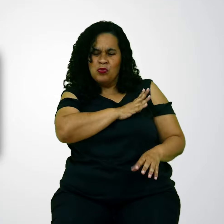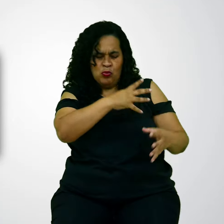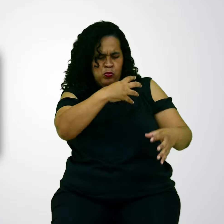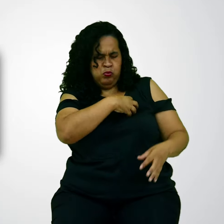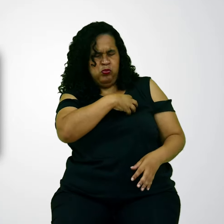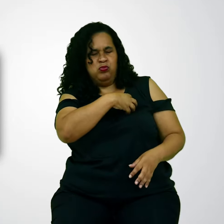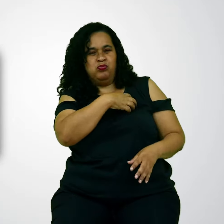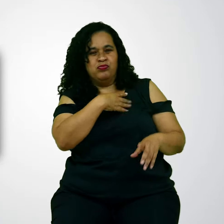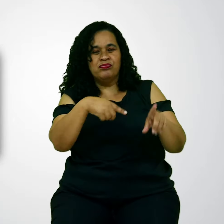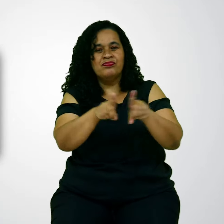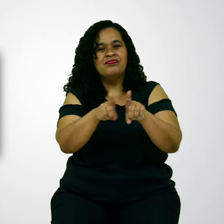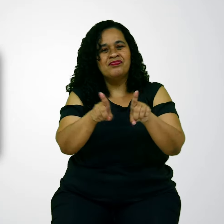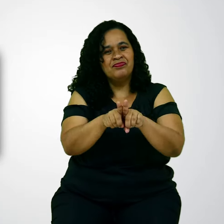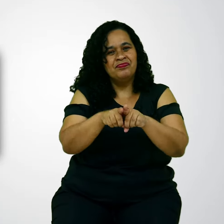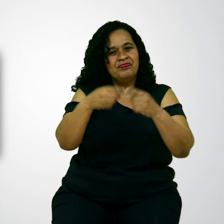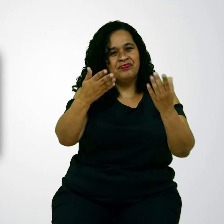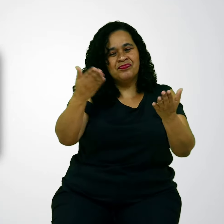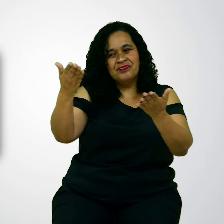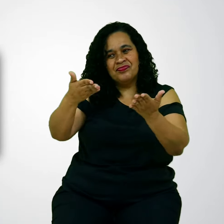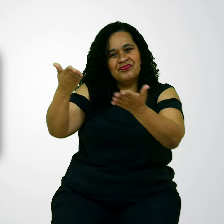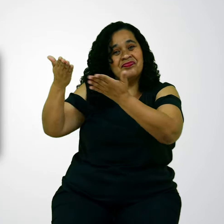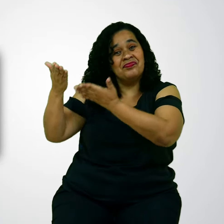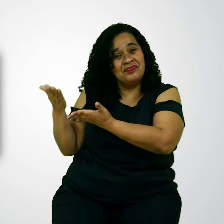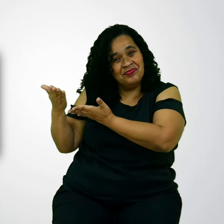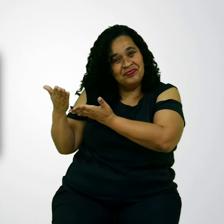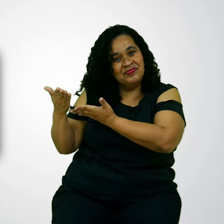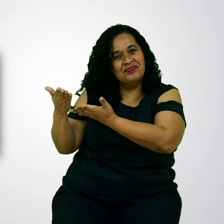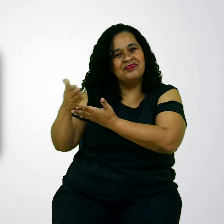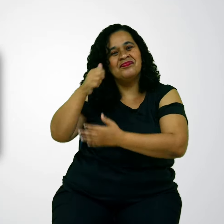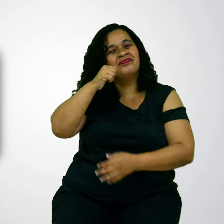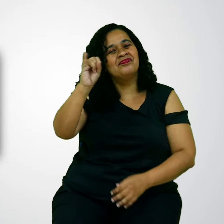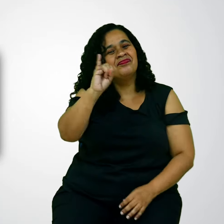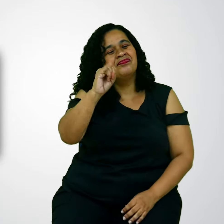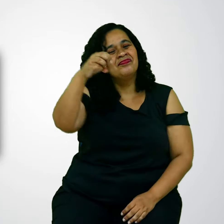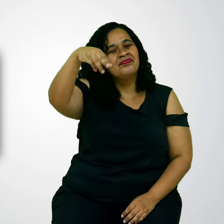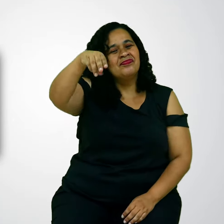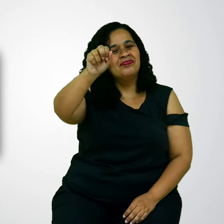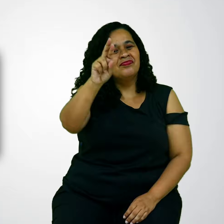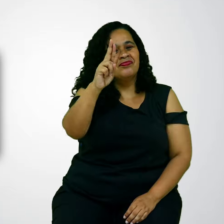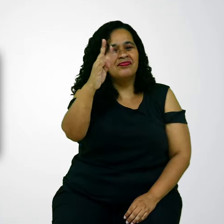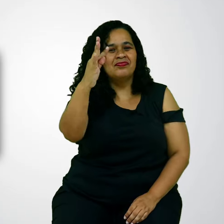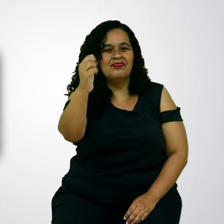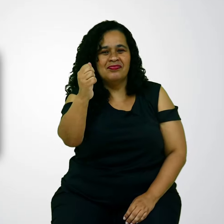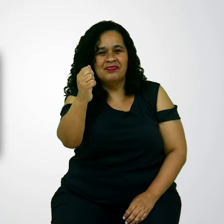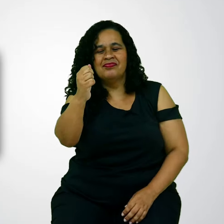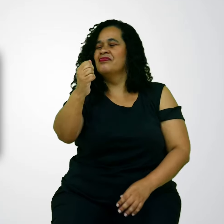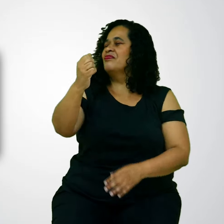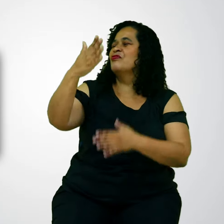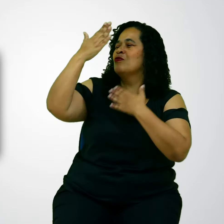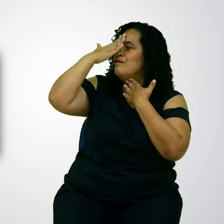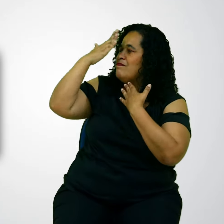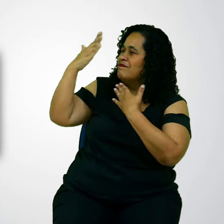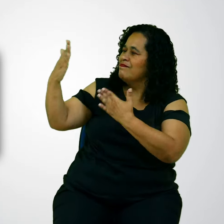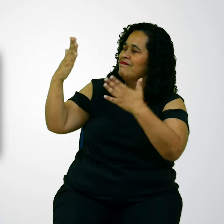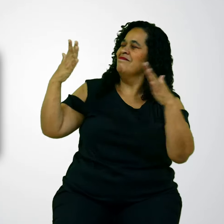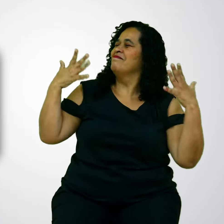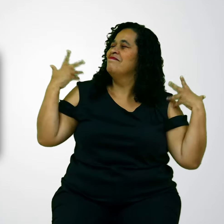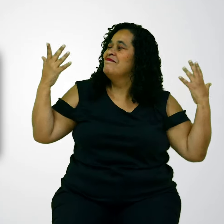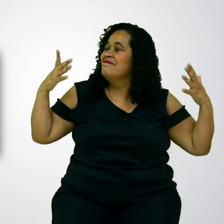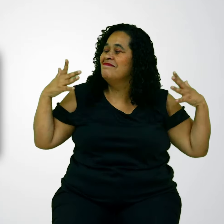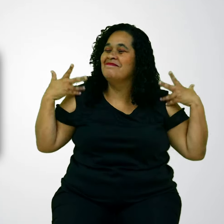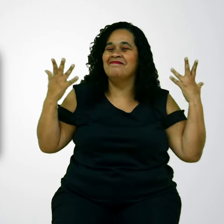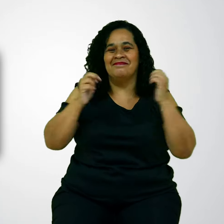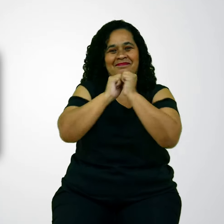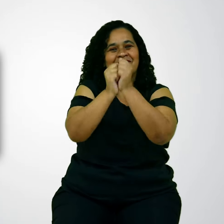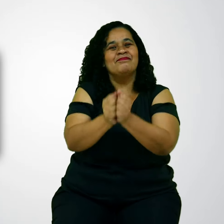a Martinha, né? Muito obrigada pelo convite. Ter você aqui, muita alegria. Muito bom, muito